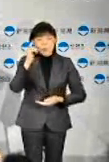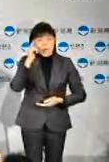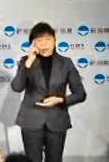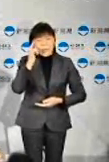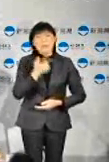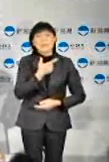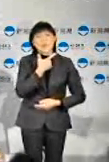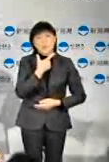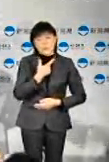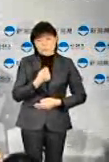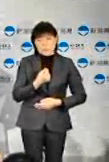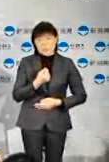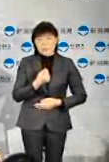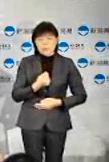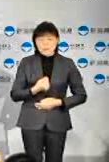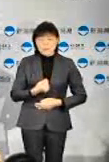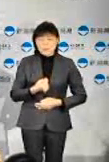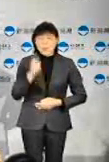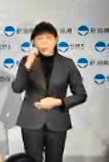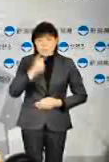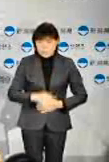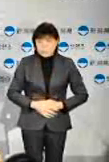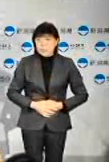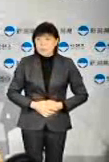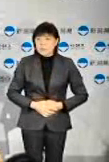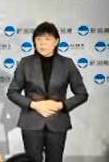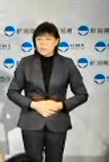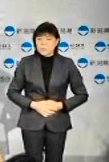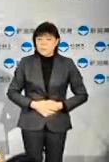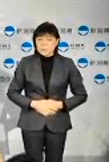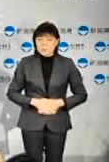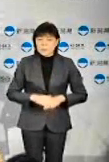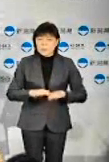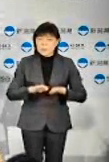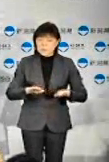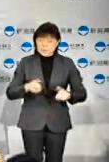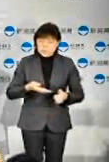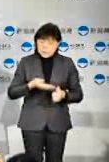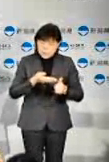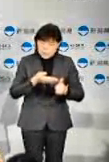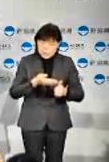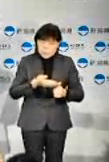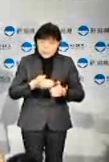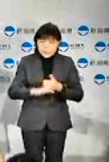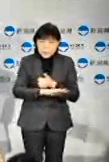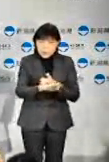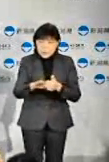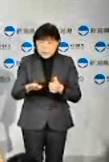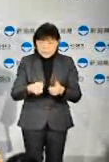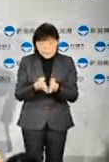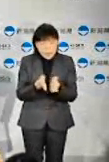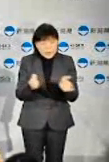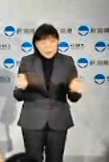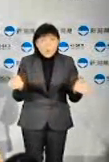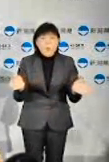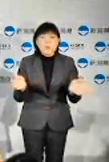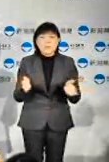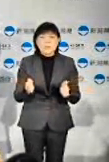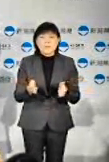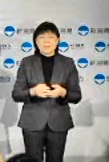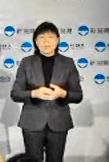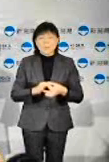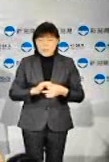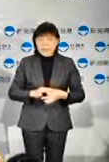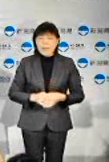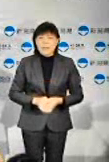くださいっていうようなこともやってますし、まあ、あの子育て環境っていったら 幅が広いんですが、あの